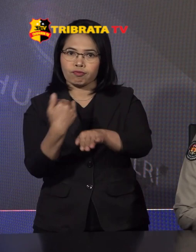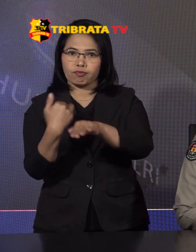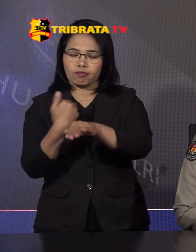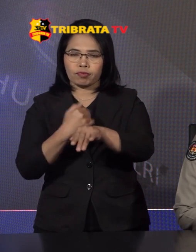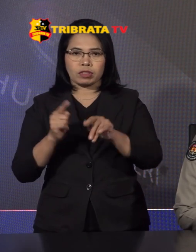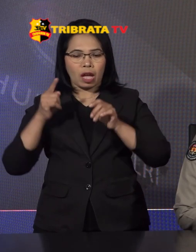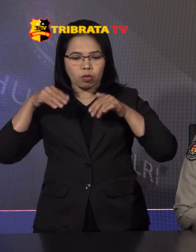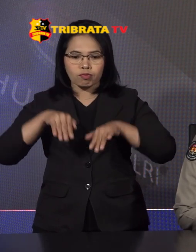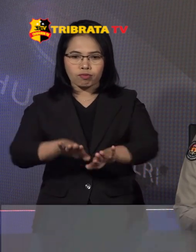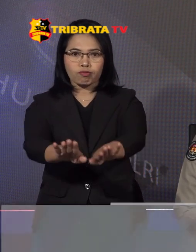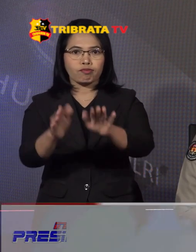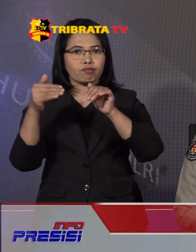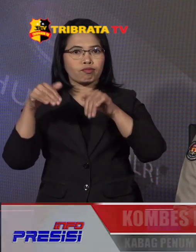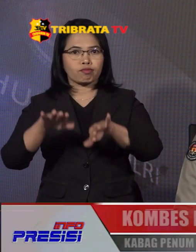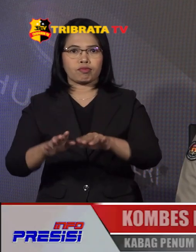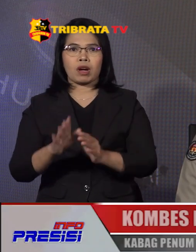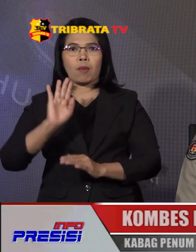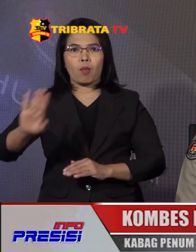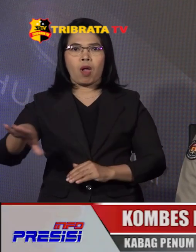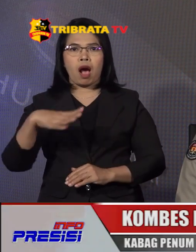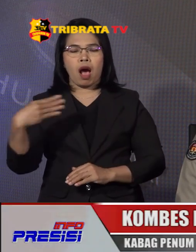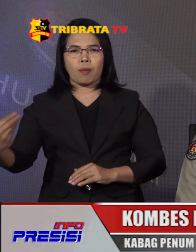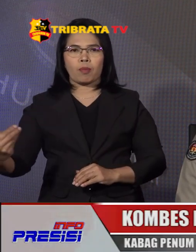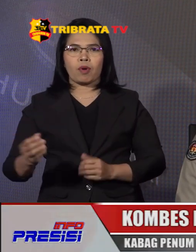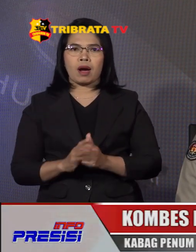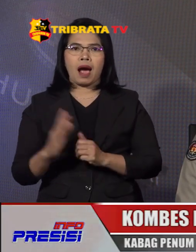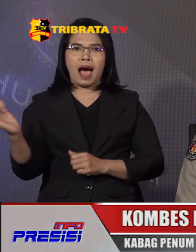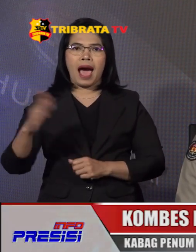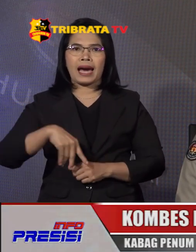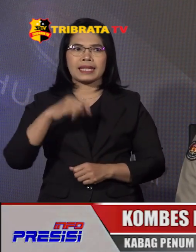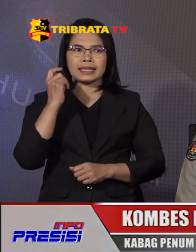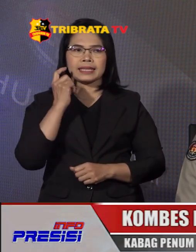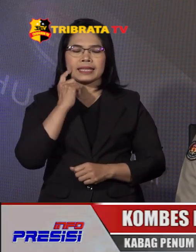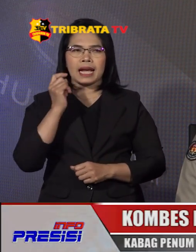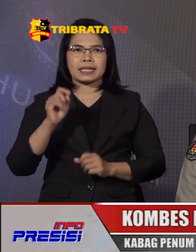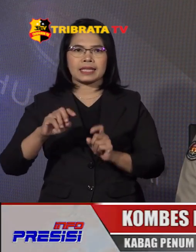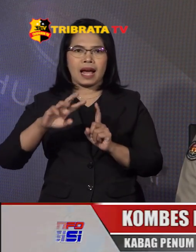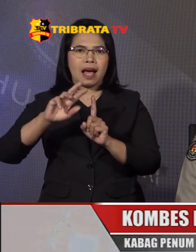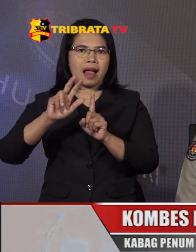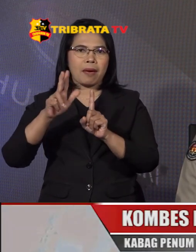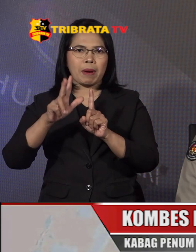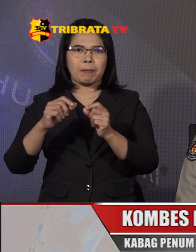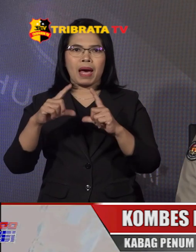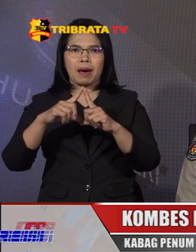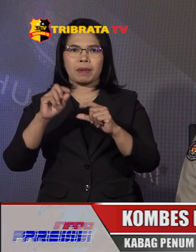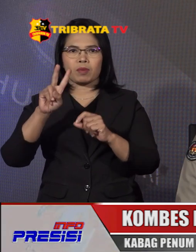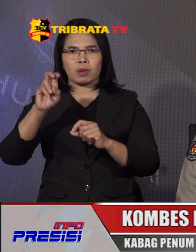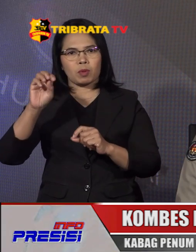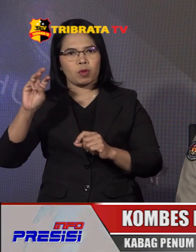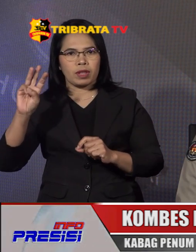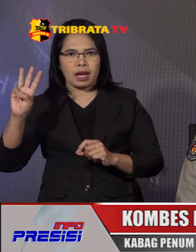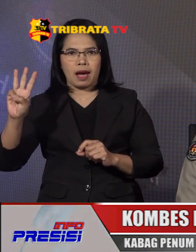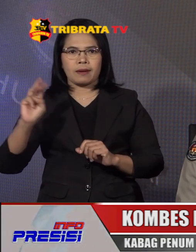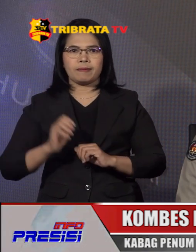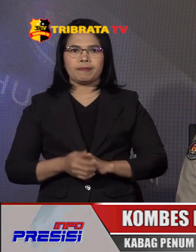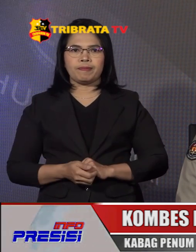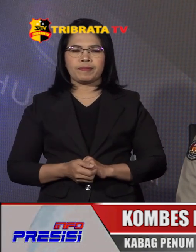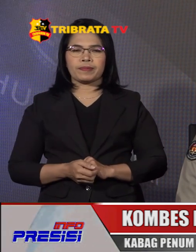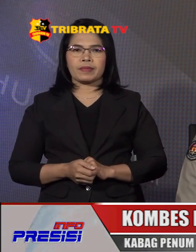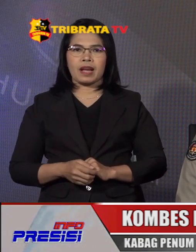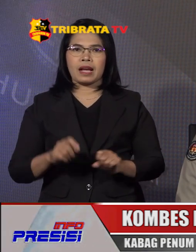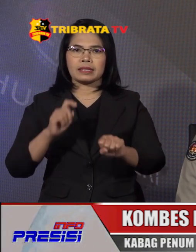way pada arus mudik antara lain pada hari Selasa 18 April 2023